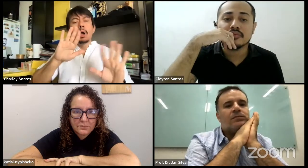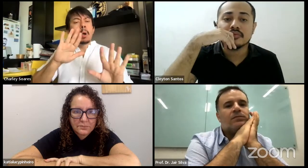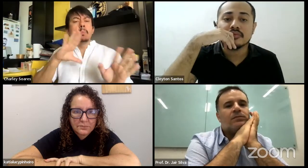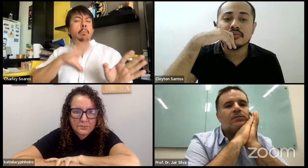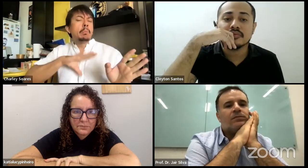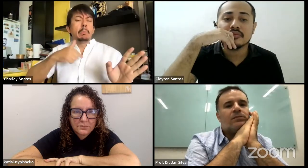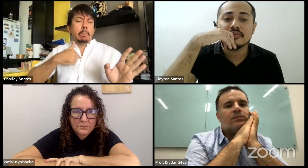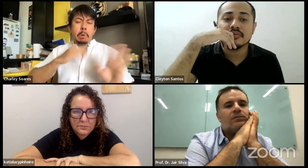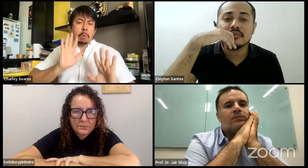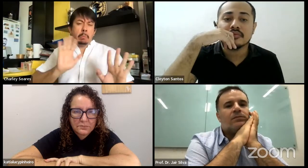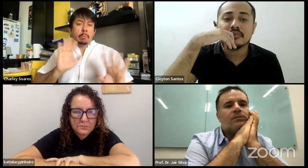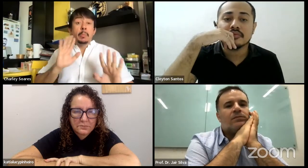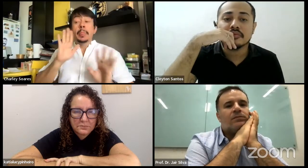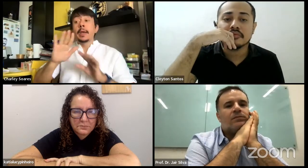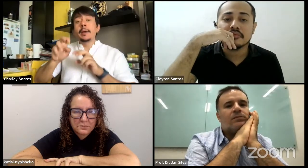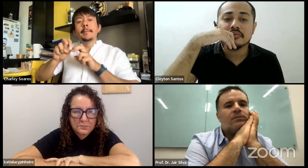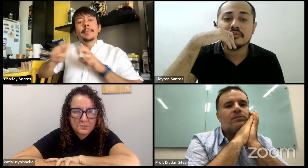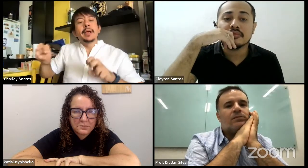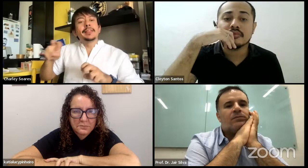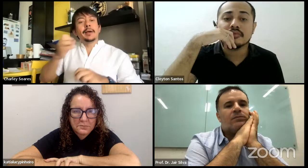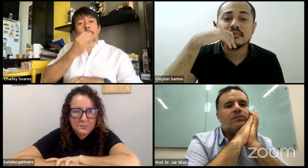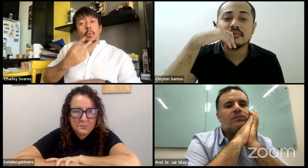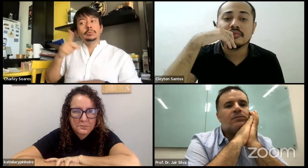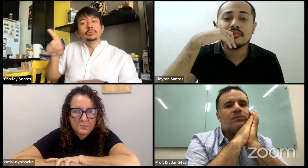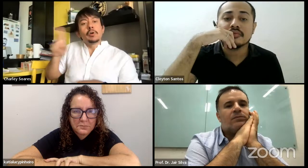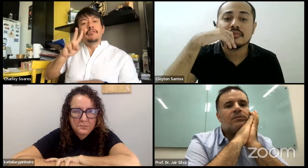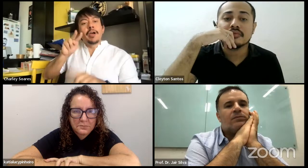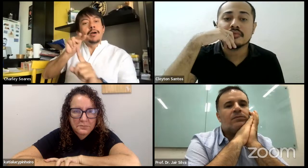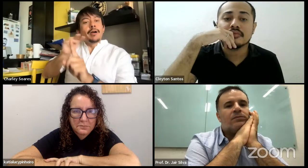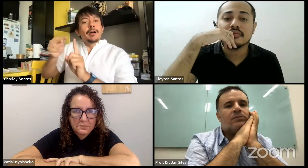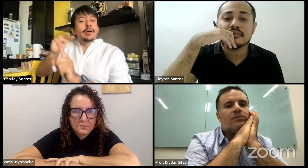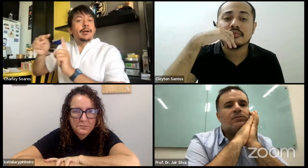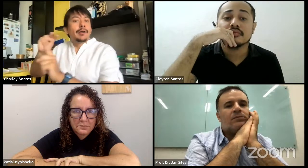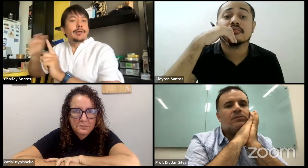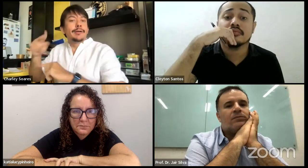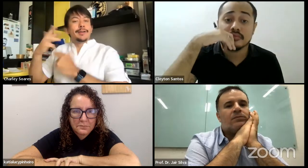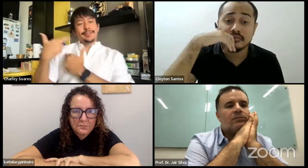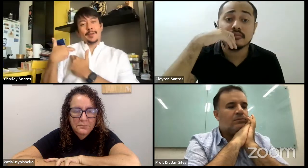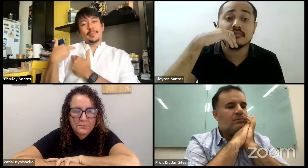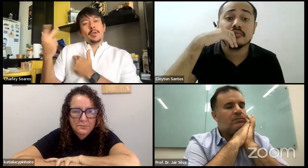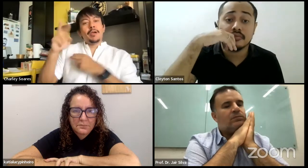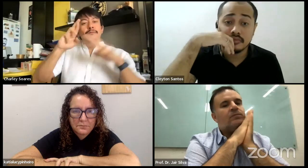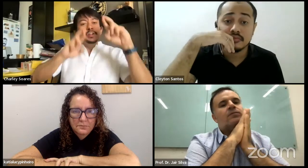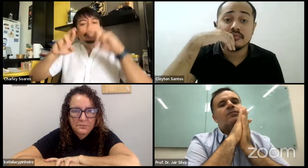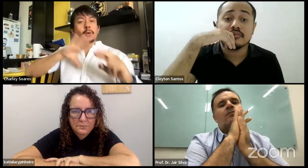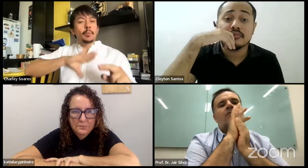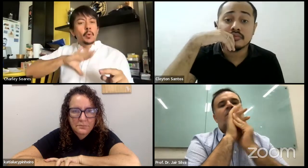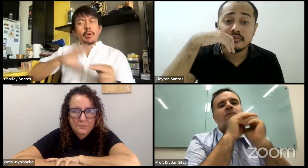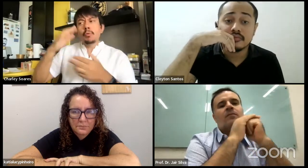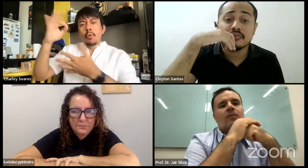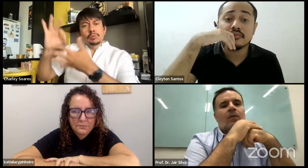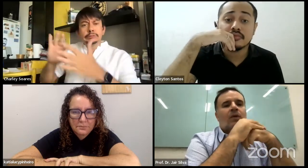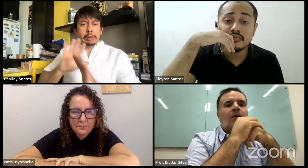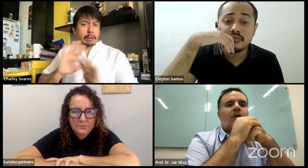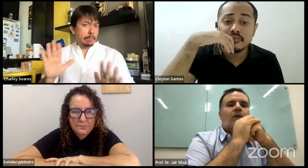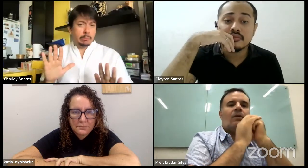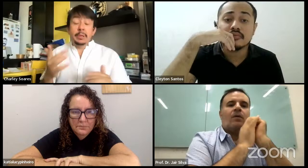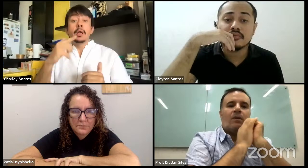Mas, né, a minha visão na questão de língua portuguesa, essa dissertação, é bom fazer